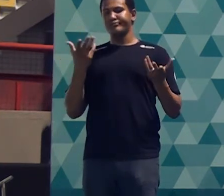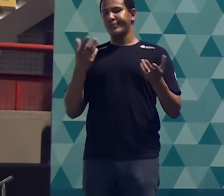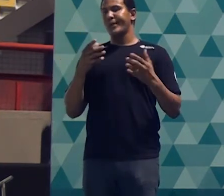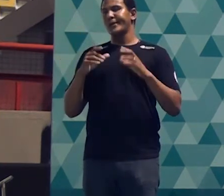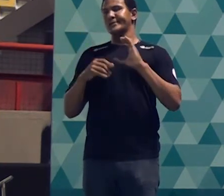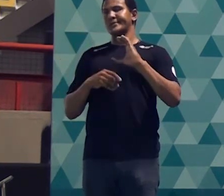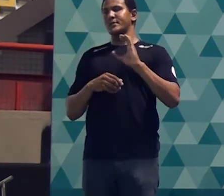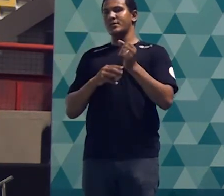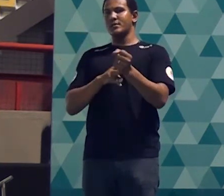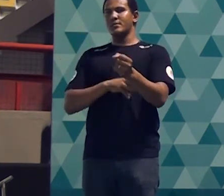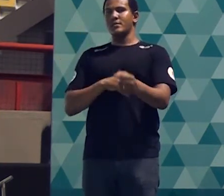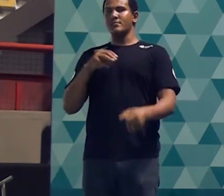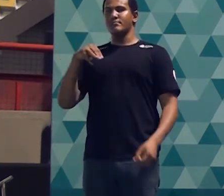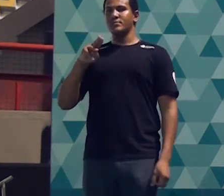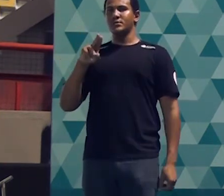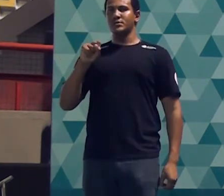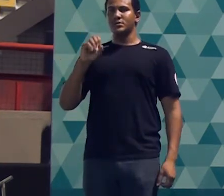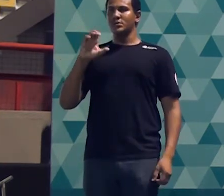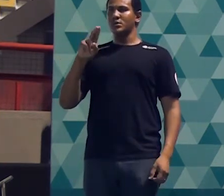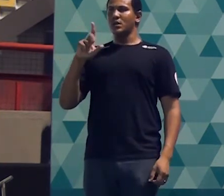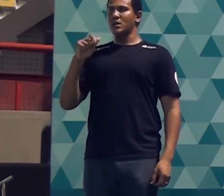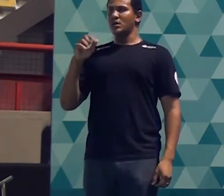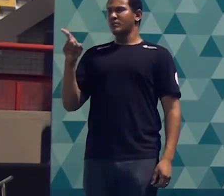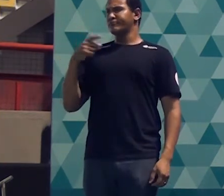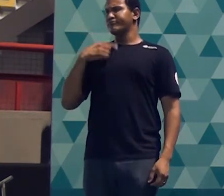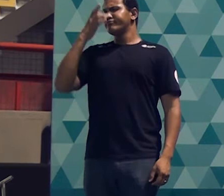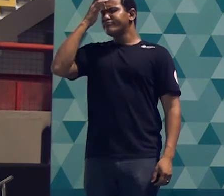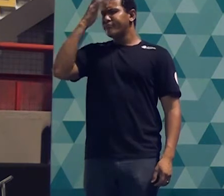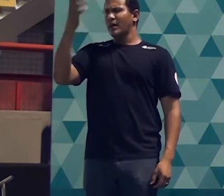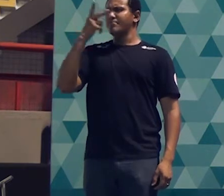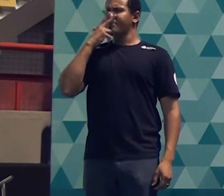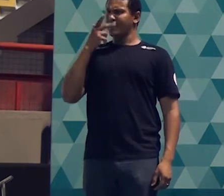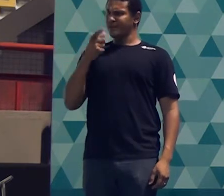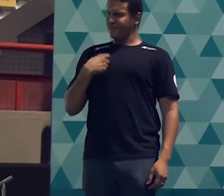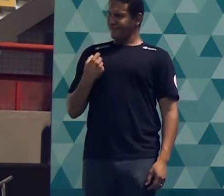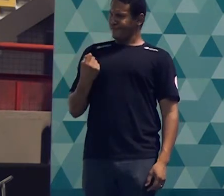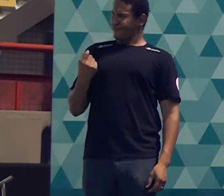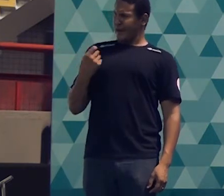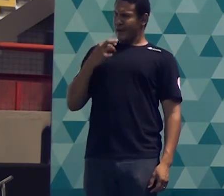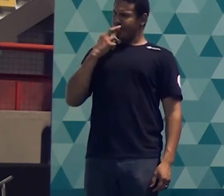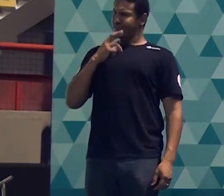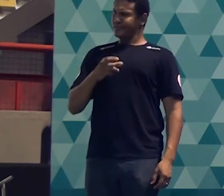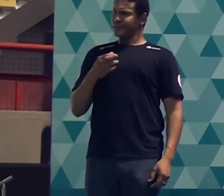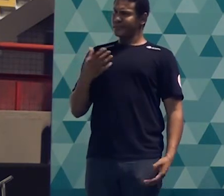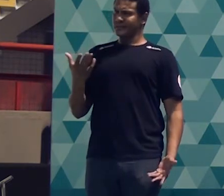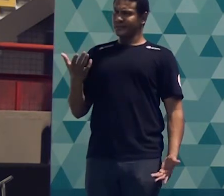musculação. Tem questão que é tão fácil que a gente nem acredita que a resposta é essa mesmo.